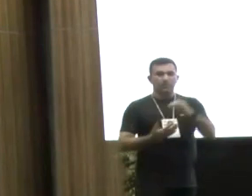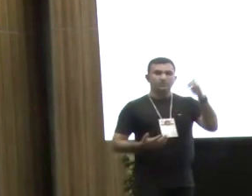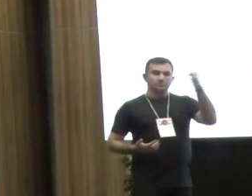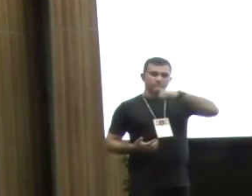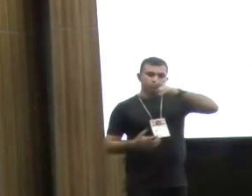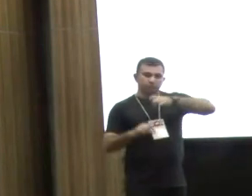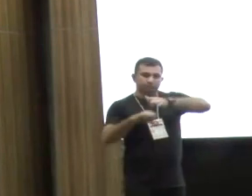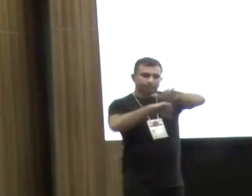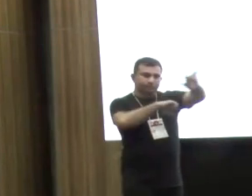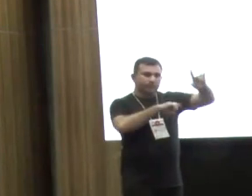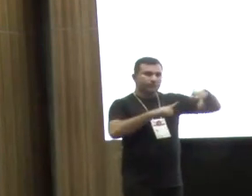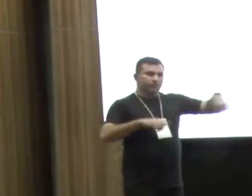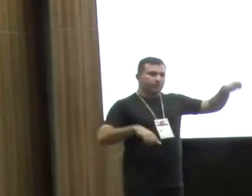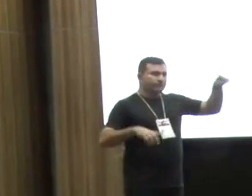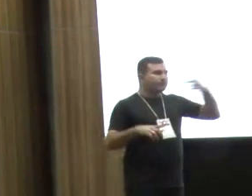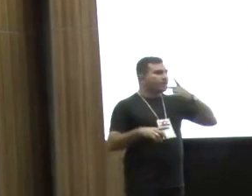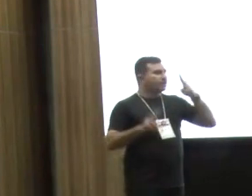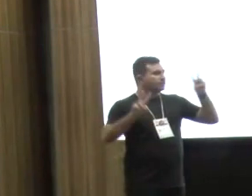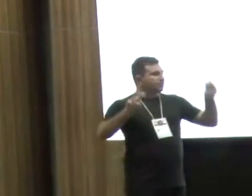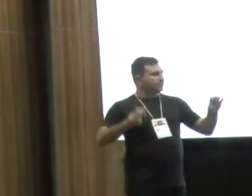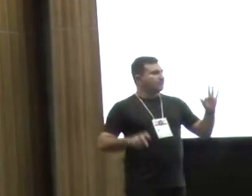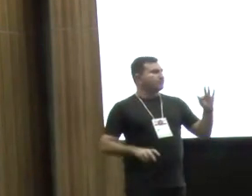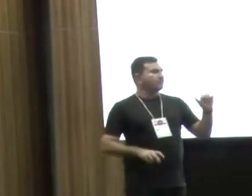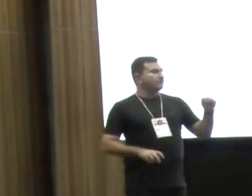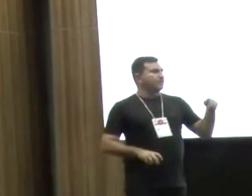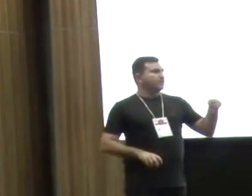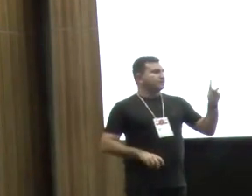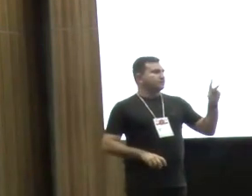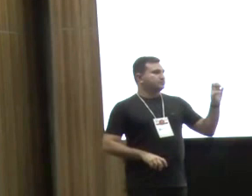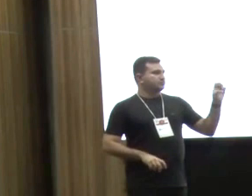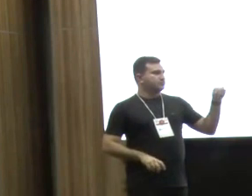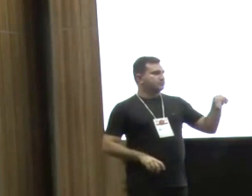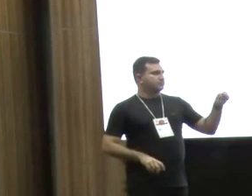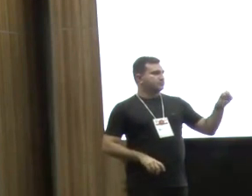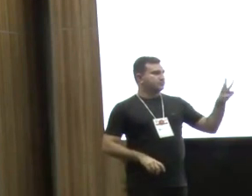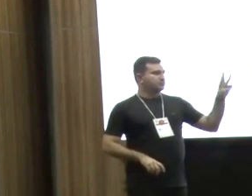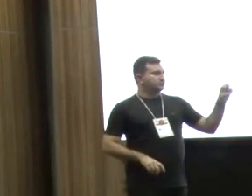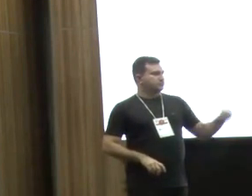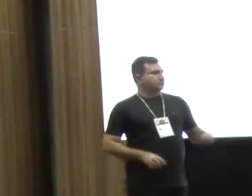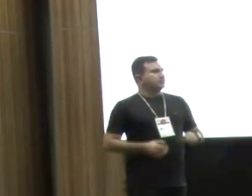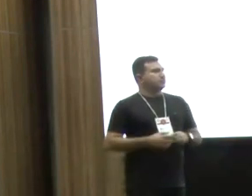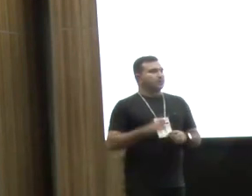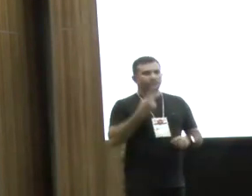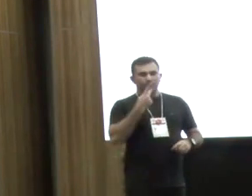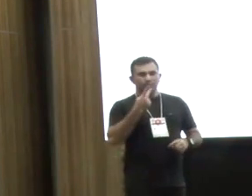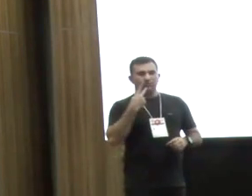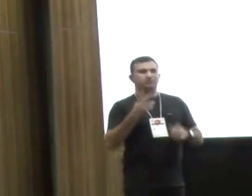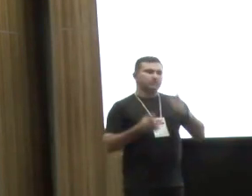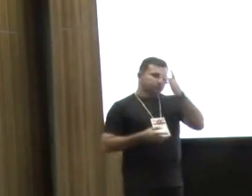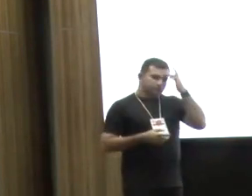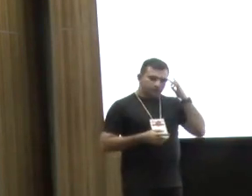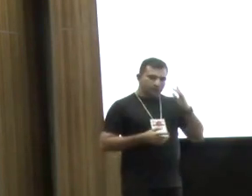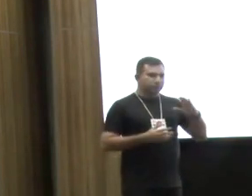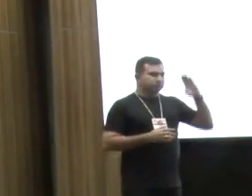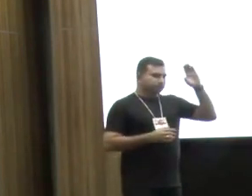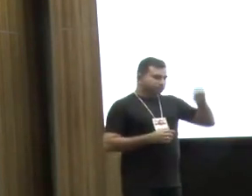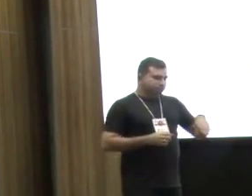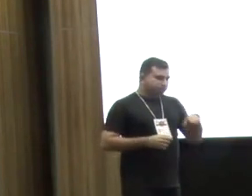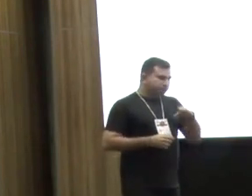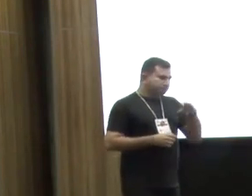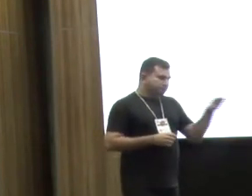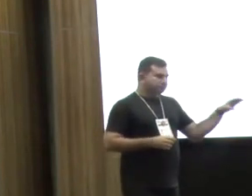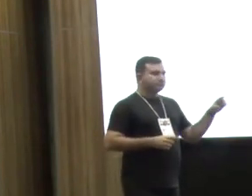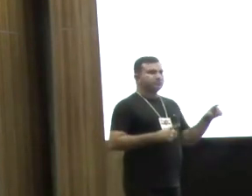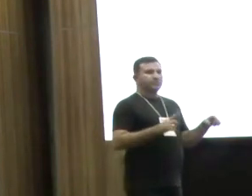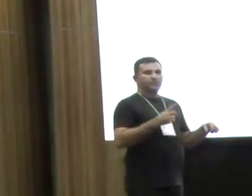fake news. Ele dizia que um cristão não repassa uma inverdade sem